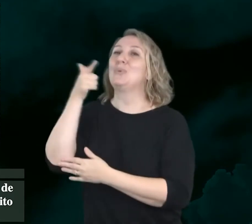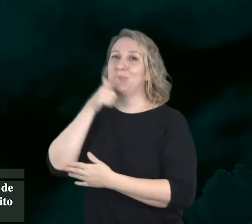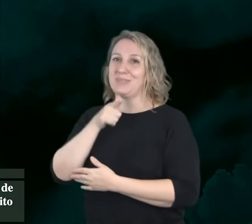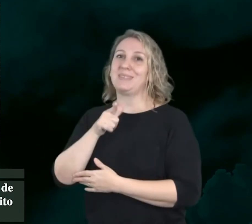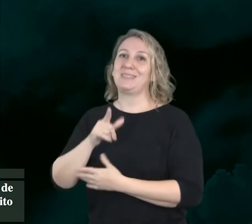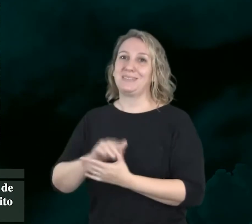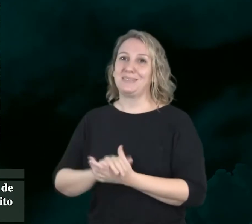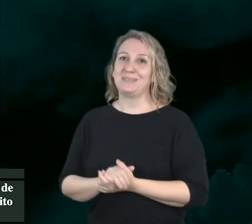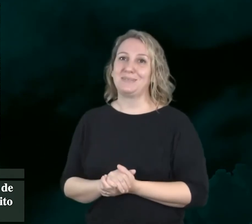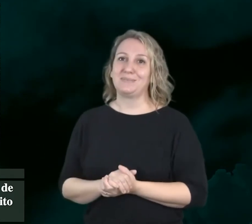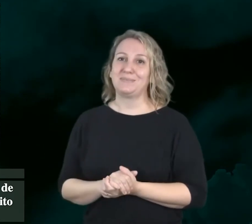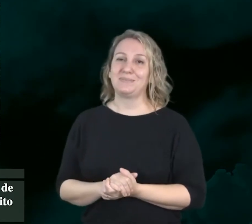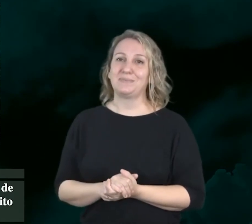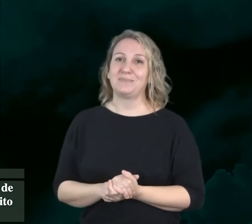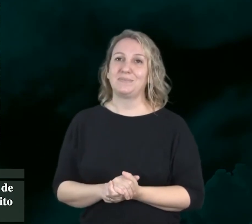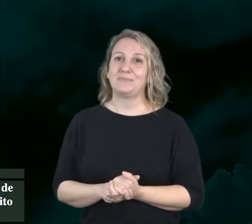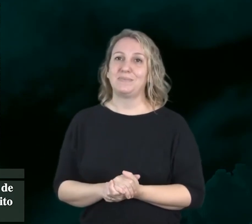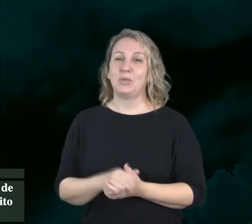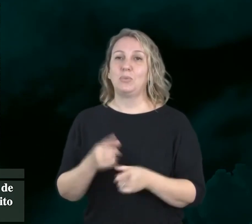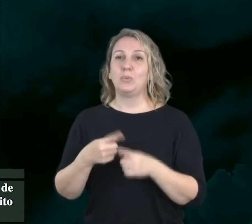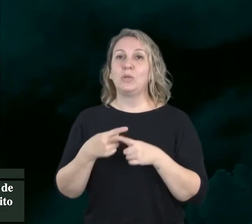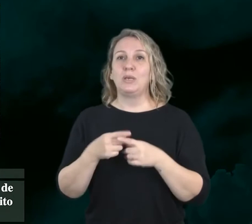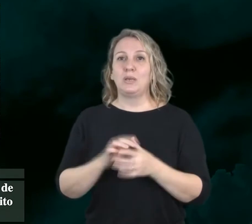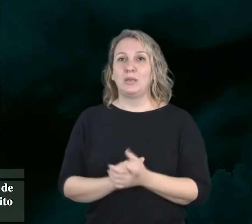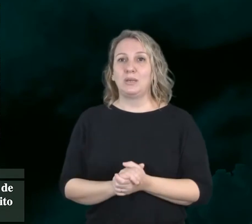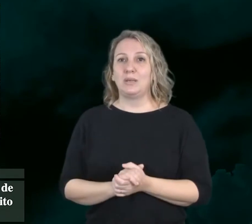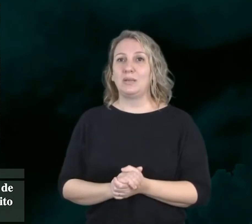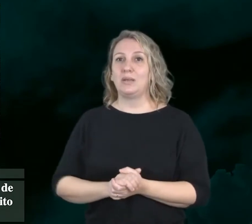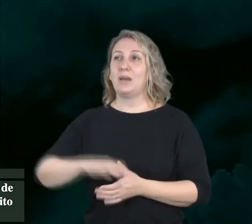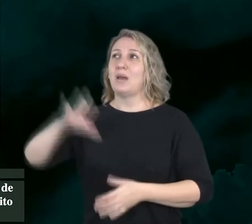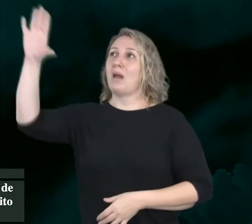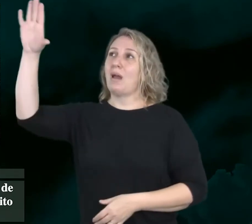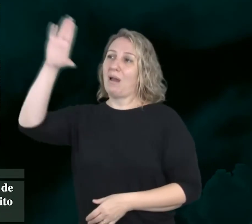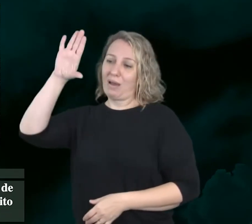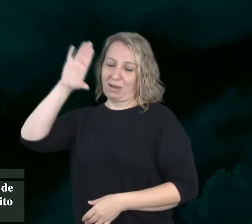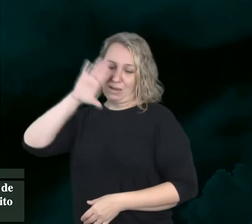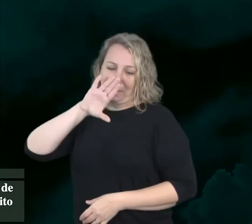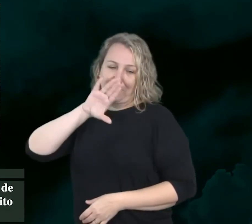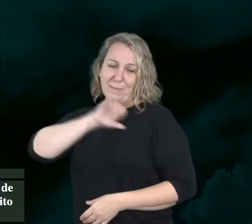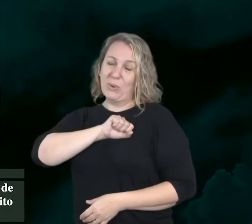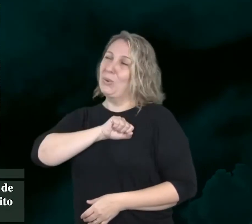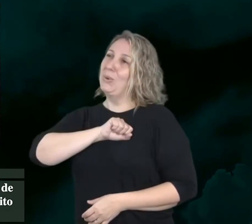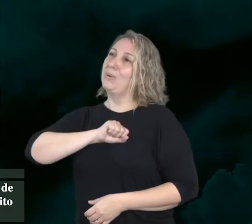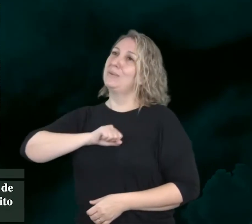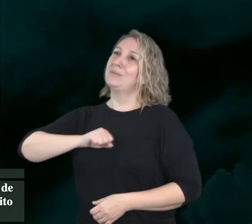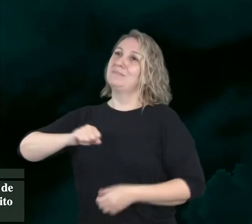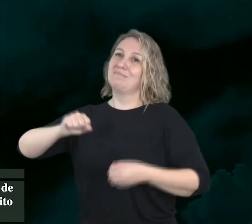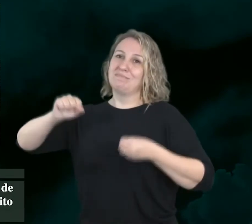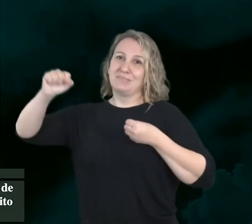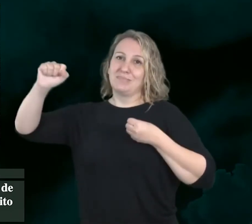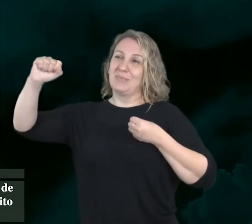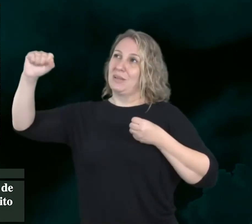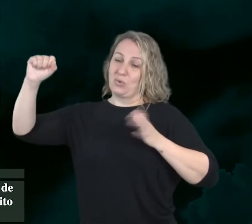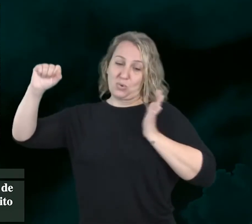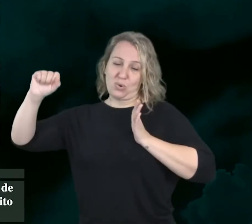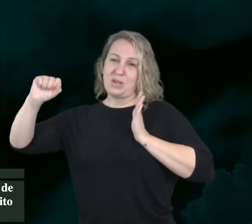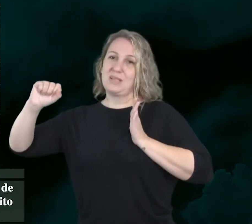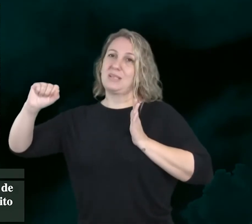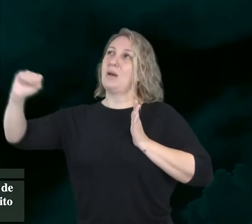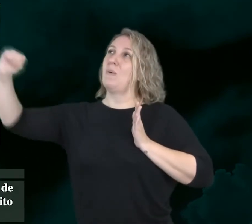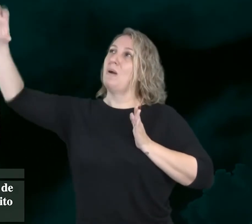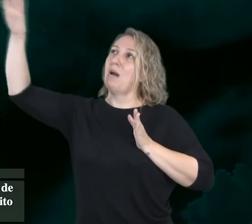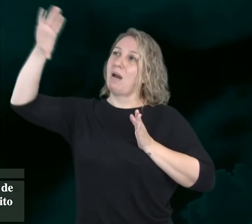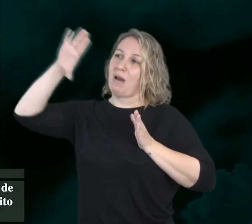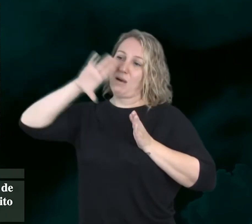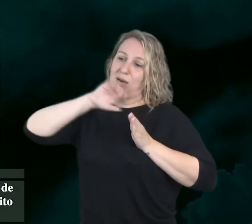decepcionar. Essa esperança, por quê? Porque o amor de Deus é derramado no nosso coração pelo Espírito